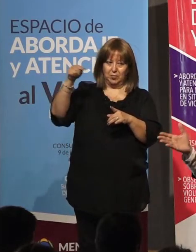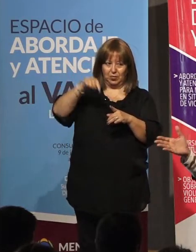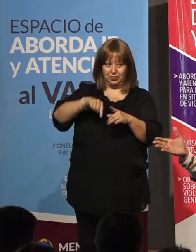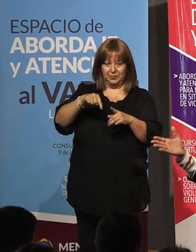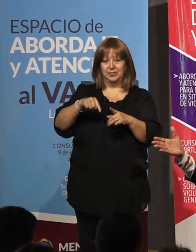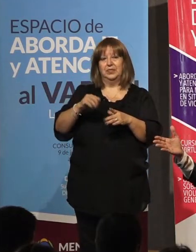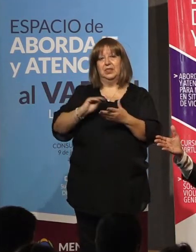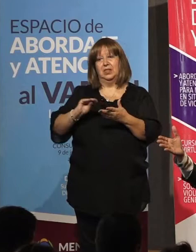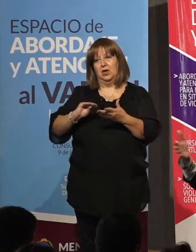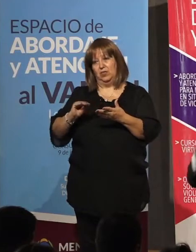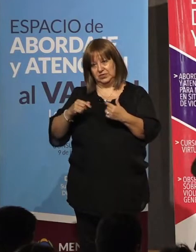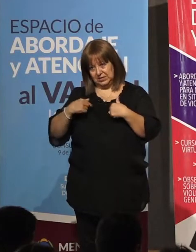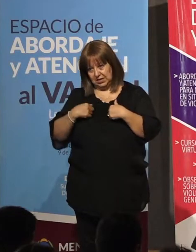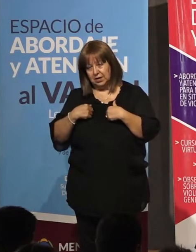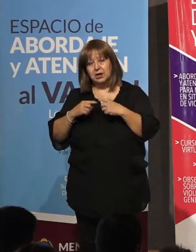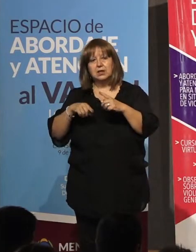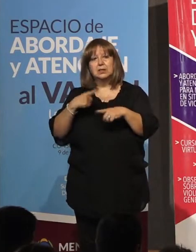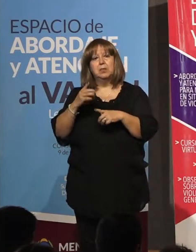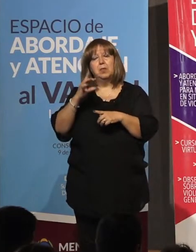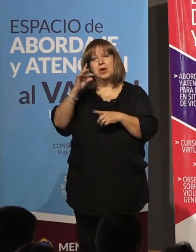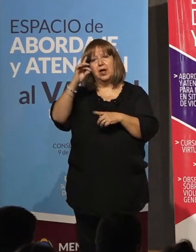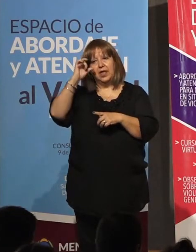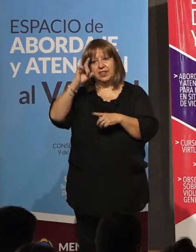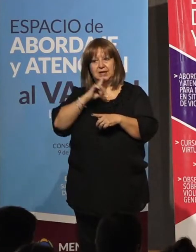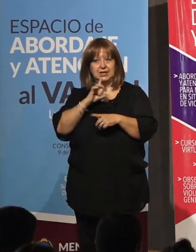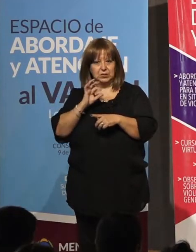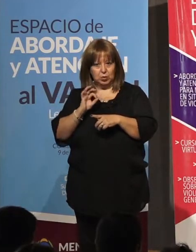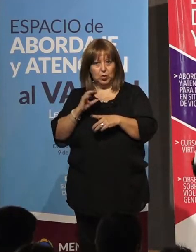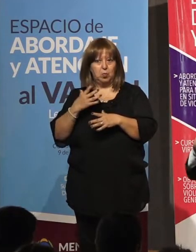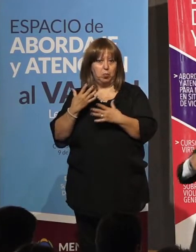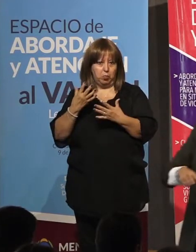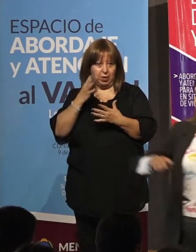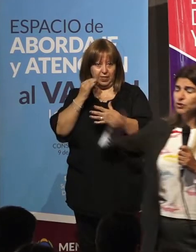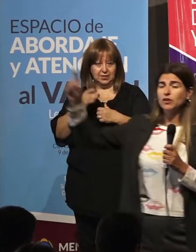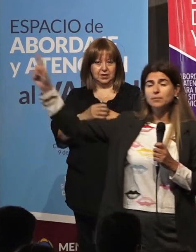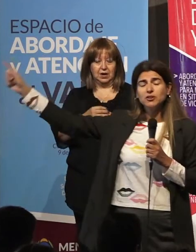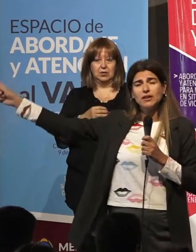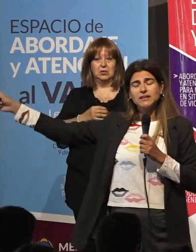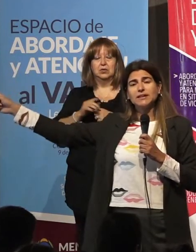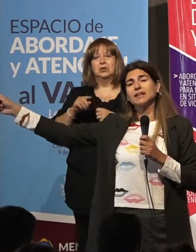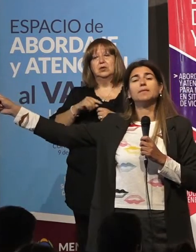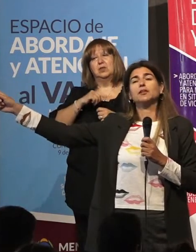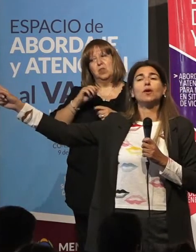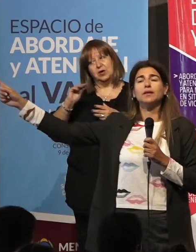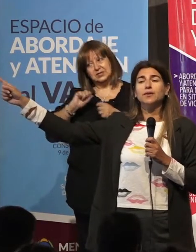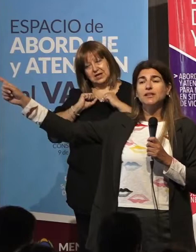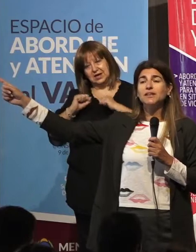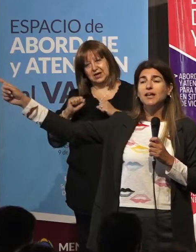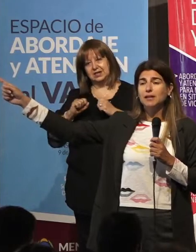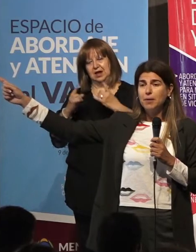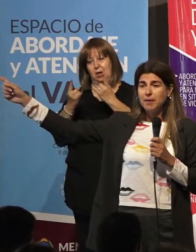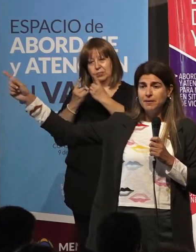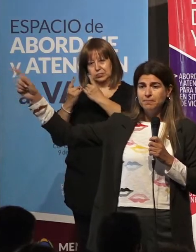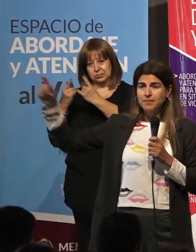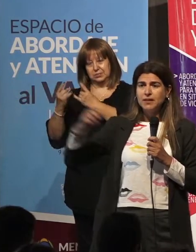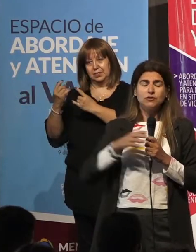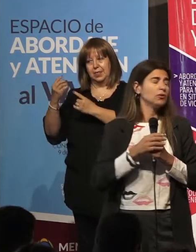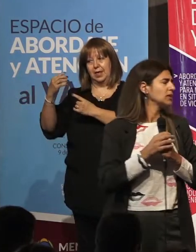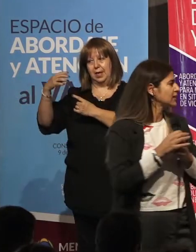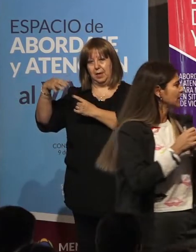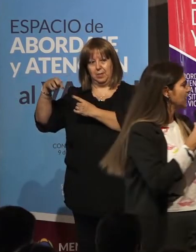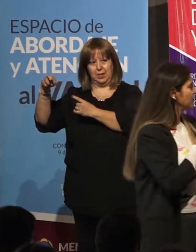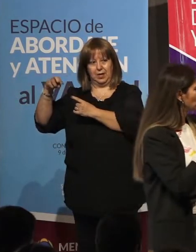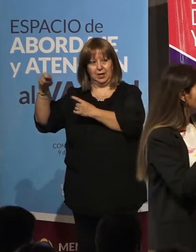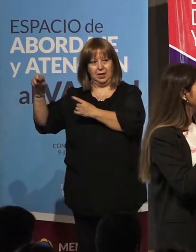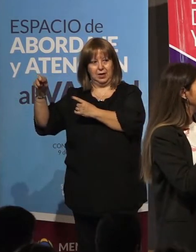además a donde delito, no solo una cuestión de familia, una medida de protección. Yo remito a la Secretaría Virtual de Violencia del MP, no